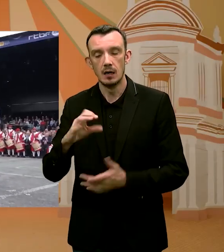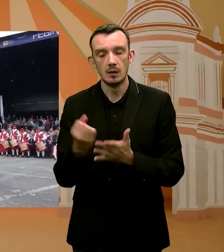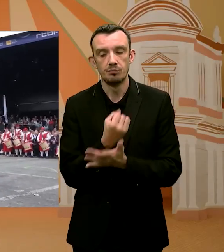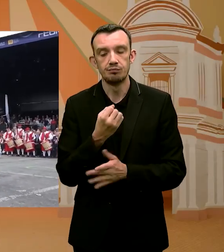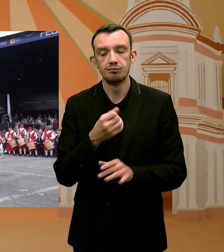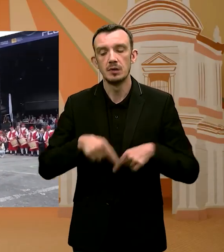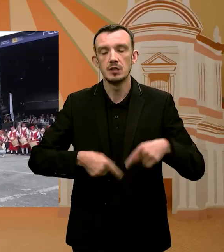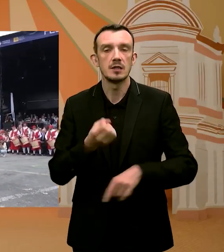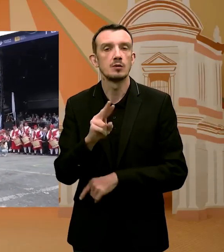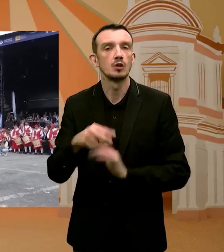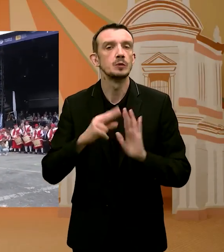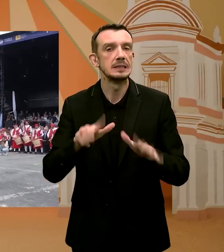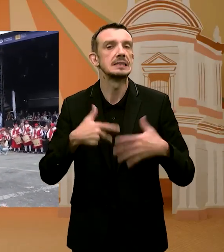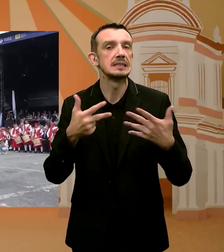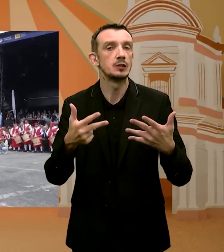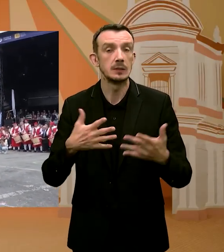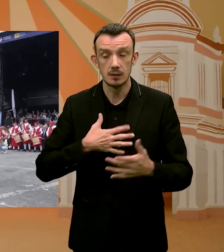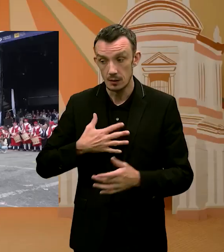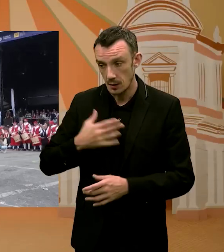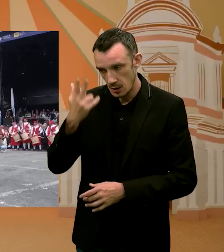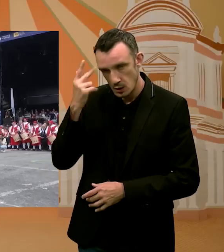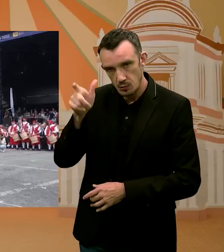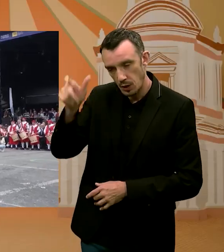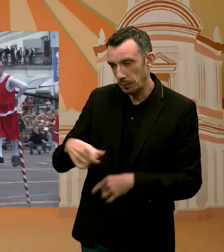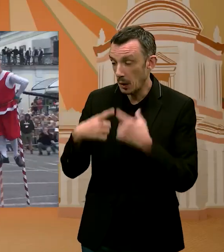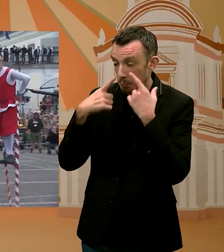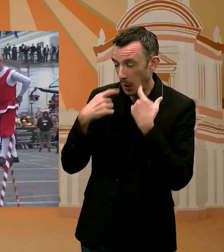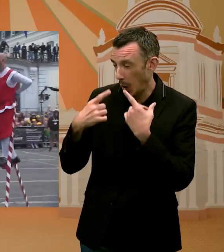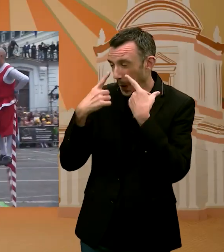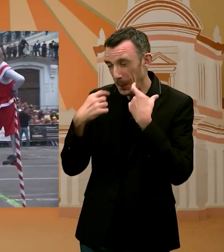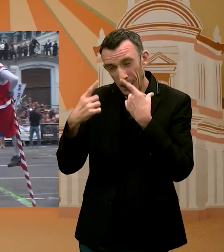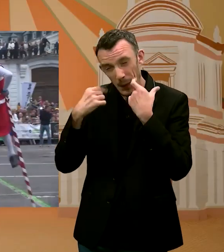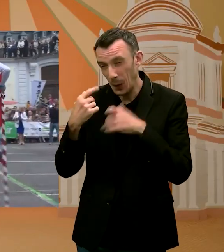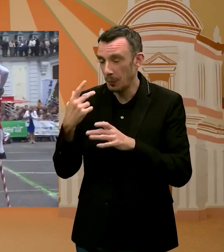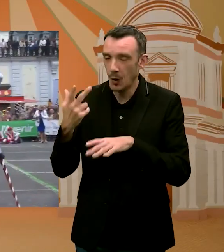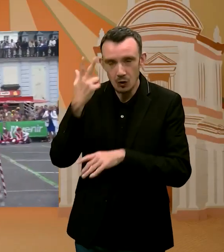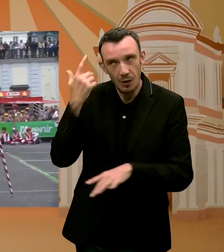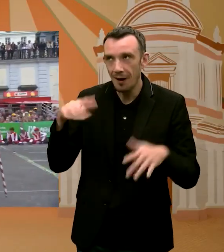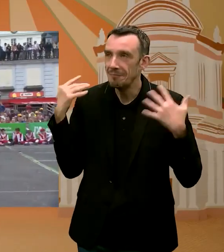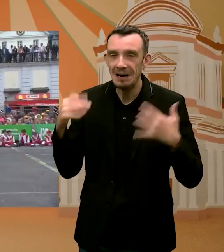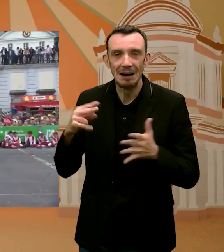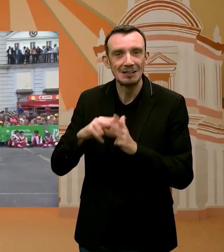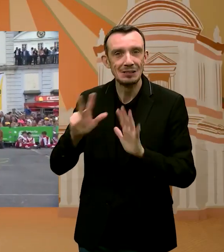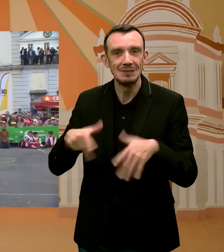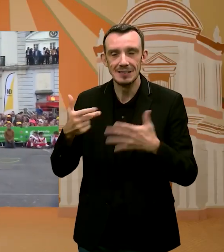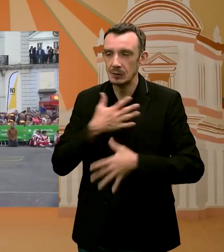je m'en souviendrai tout le temps. J'ai vu ses larmes là. Oh là, c'était un beau moment qu'il était tellement content de l'avoir parce que il a été plusieurs fois